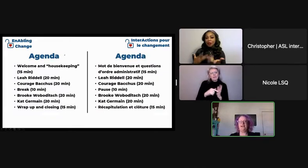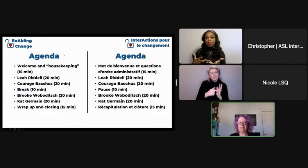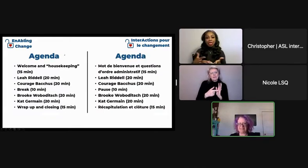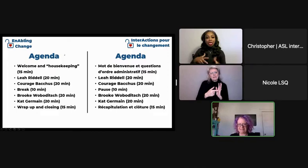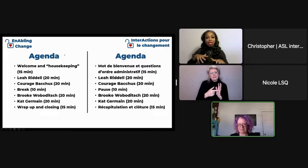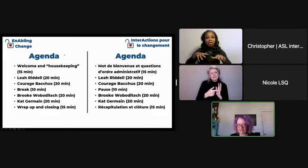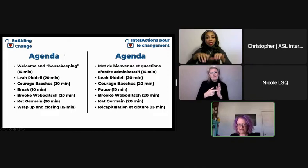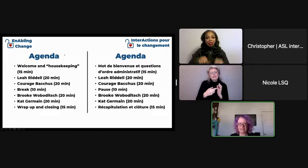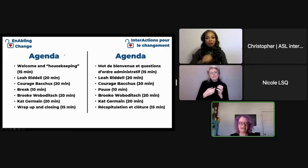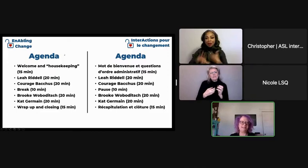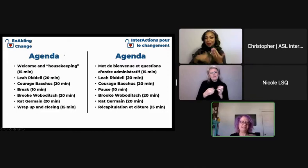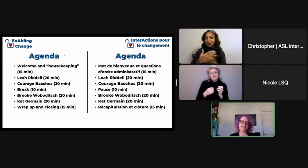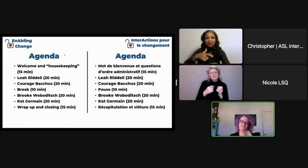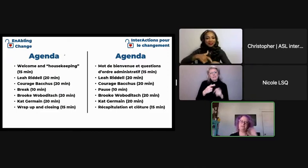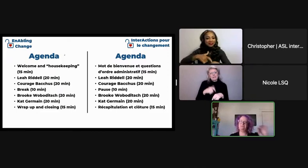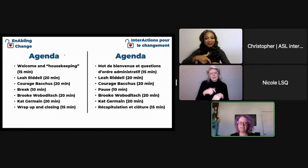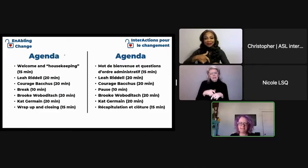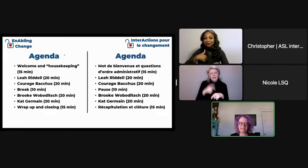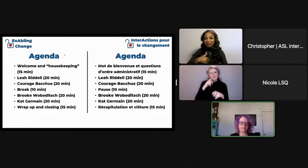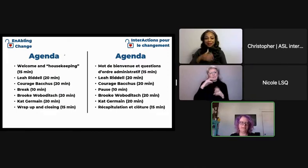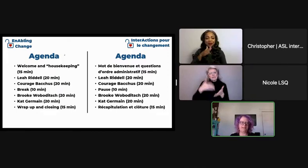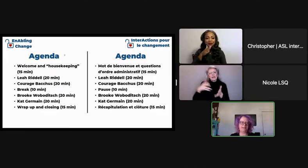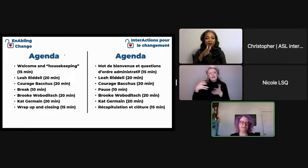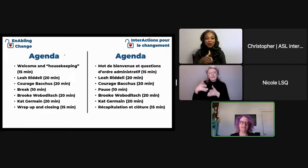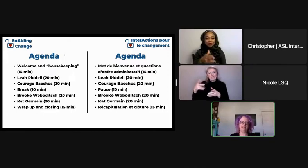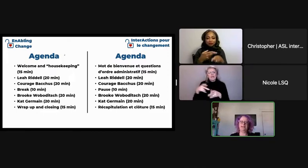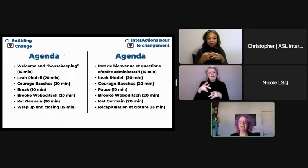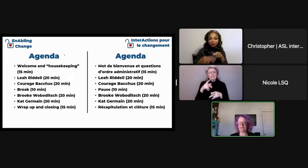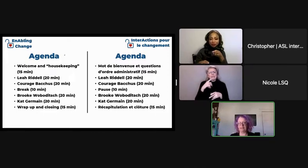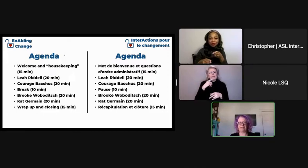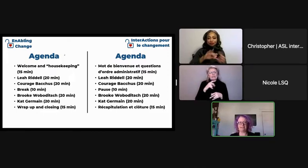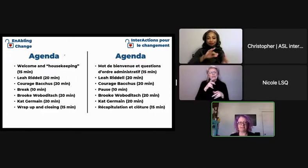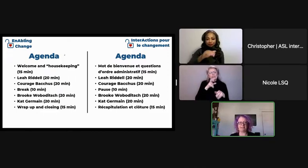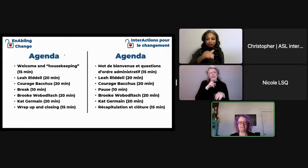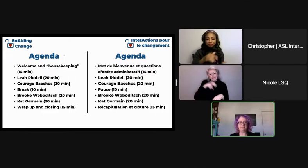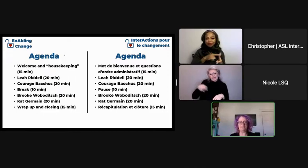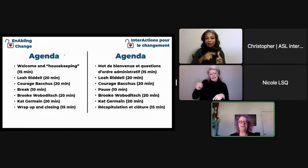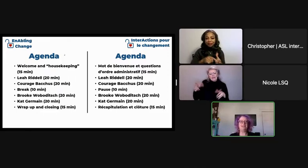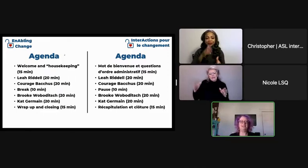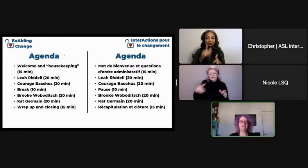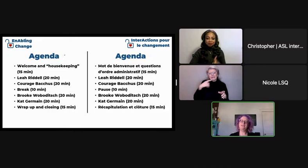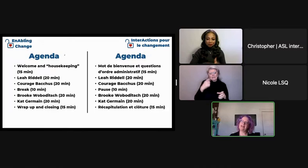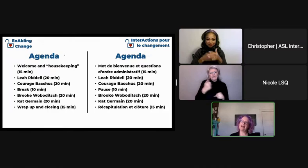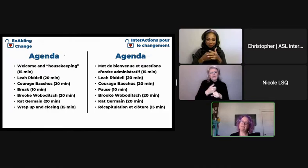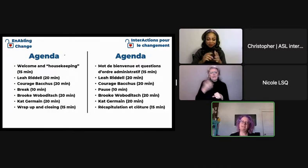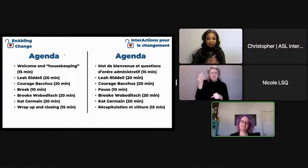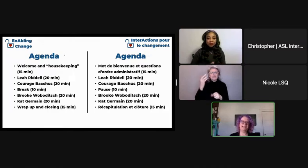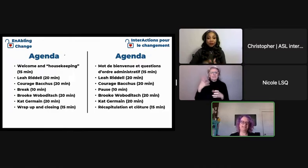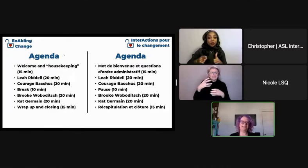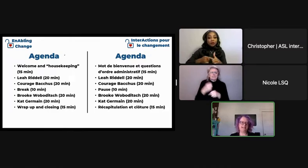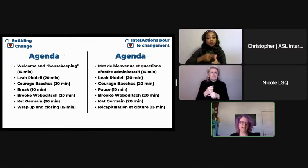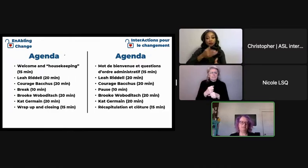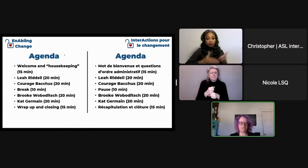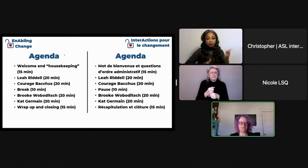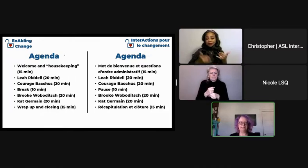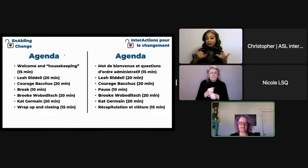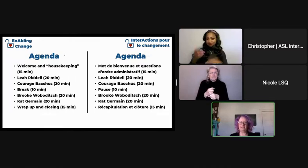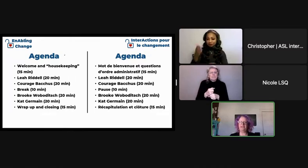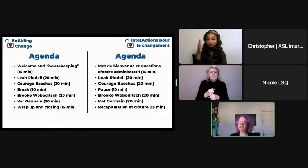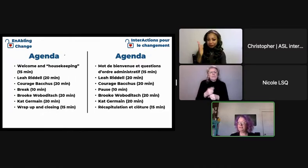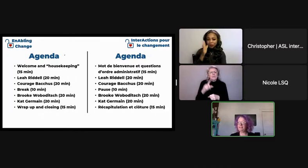temps à présenter nos panélistes, eh bien, je vais faire une présentation rapide. La première